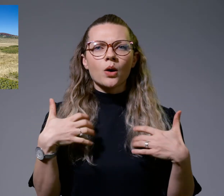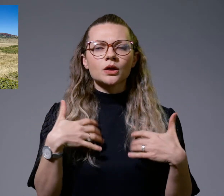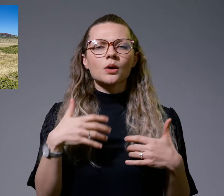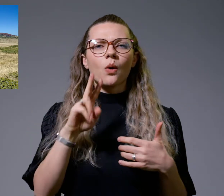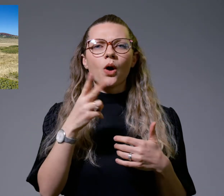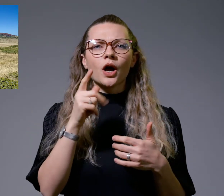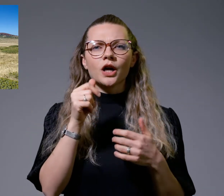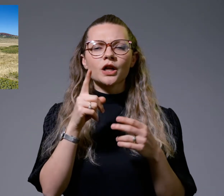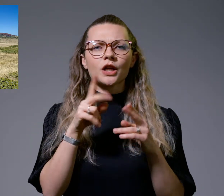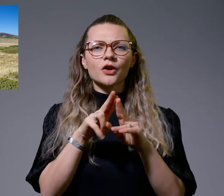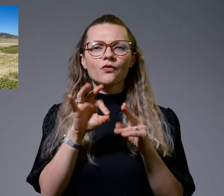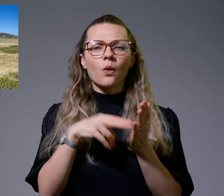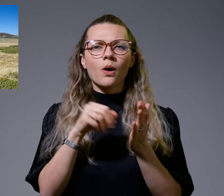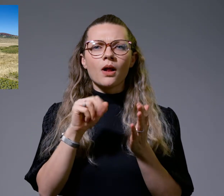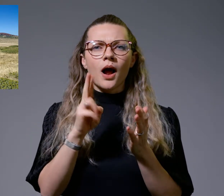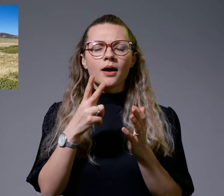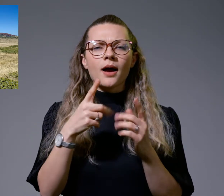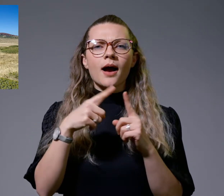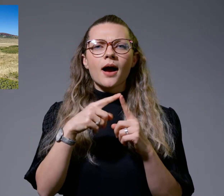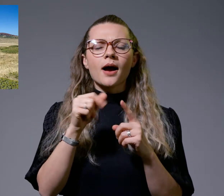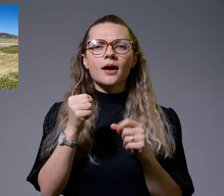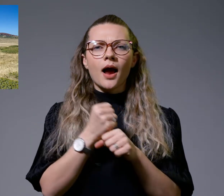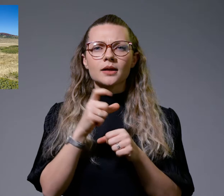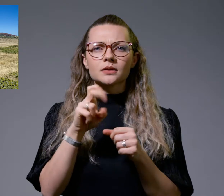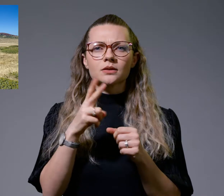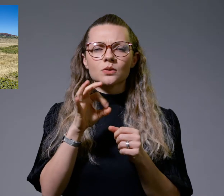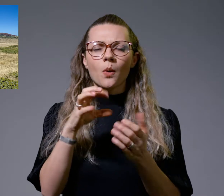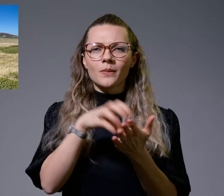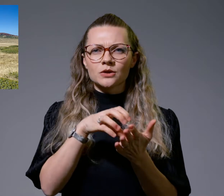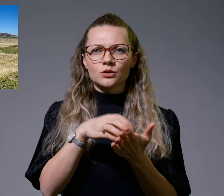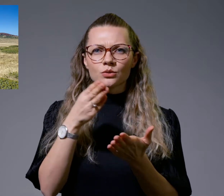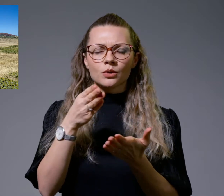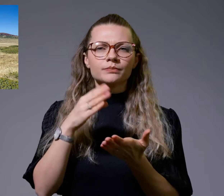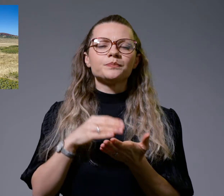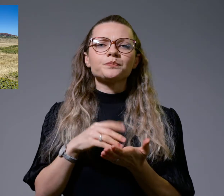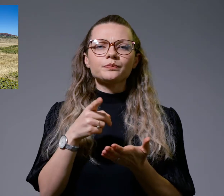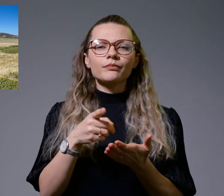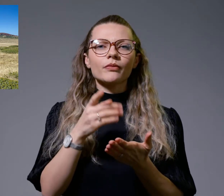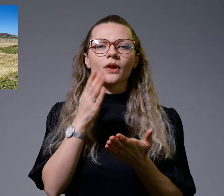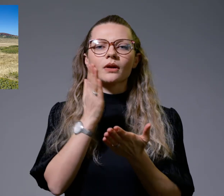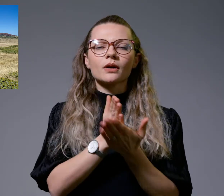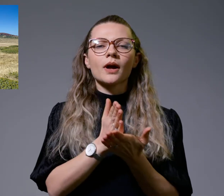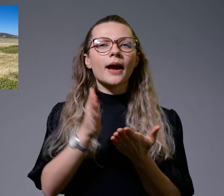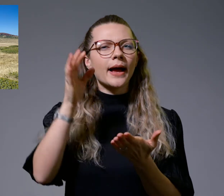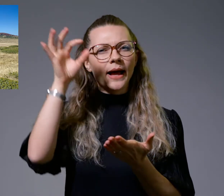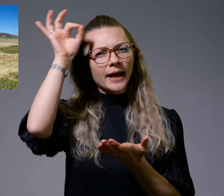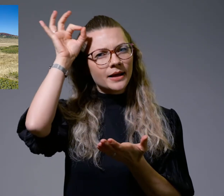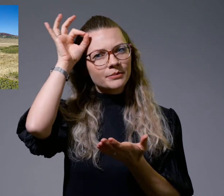Криволак, Градско и да се раздвојат 11-тата германска армија и